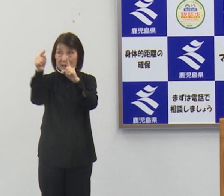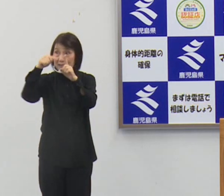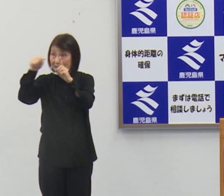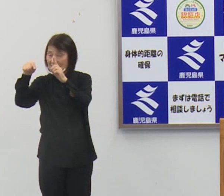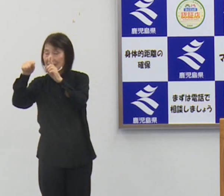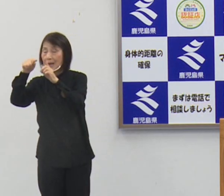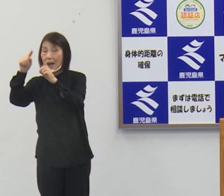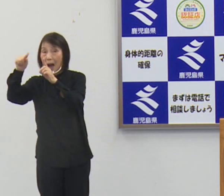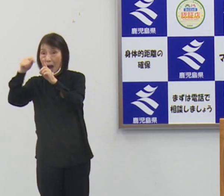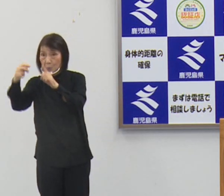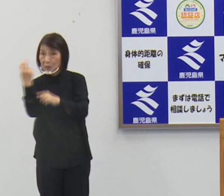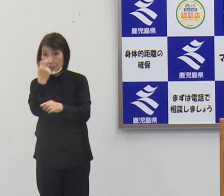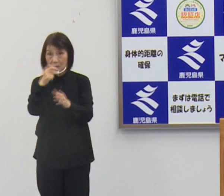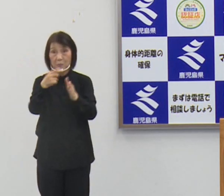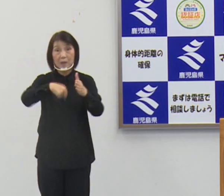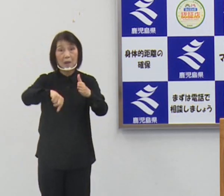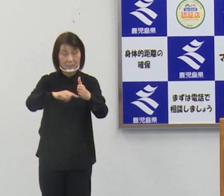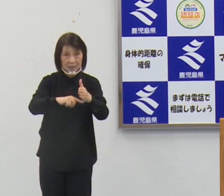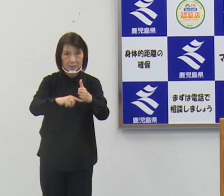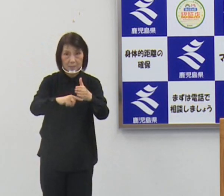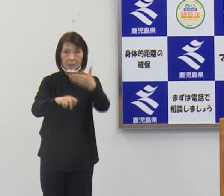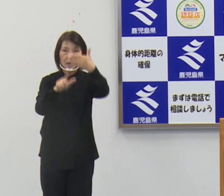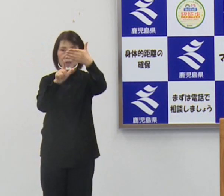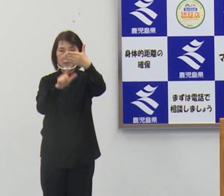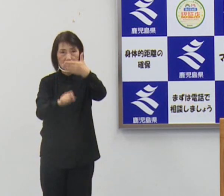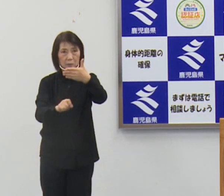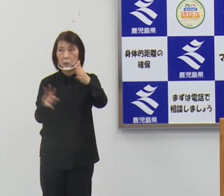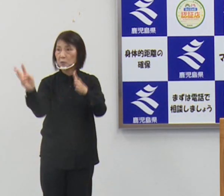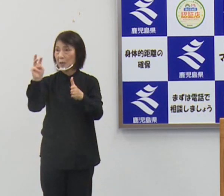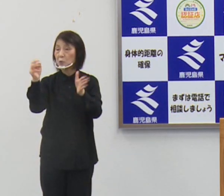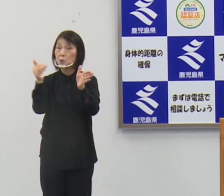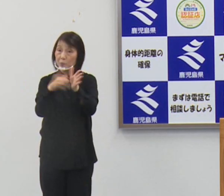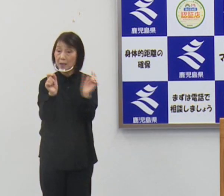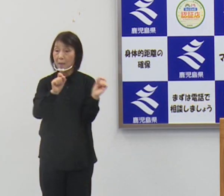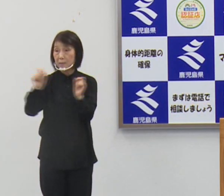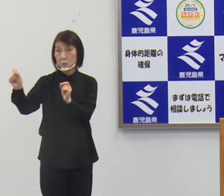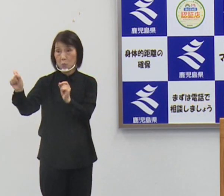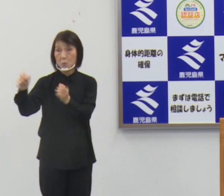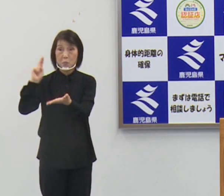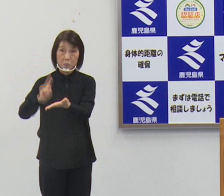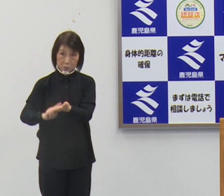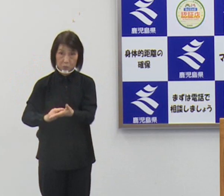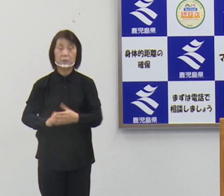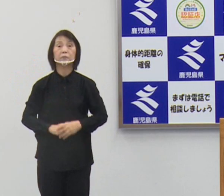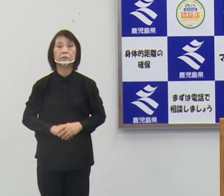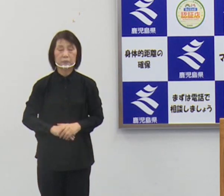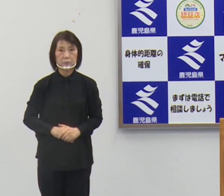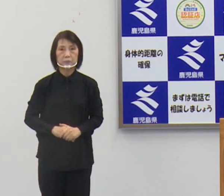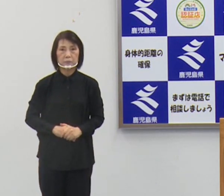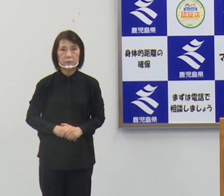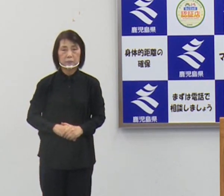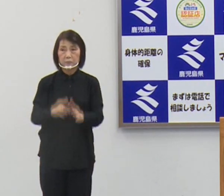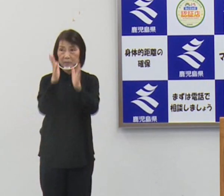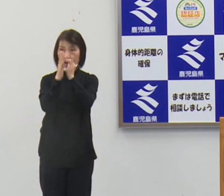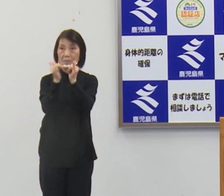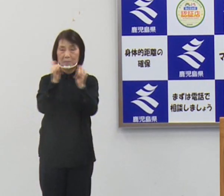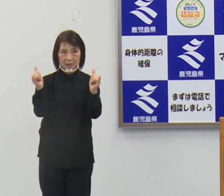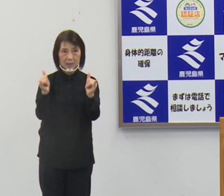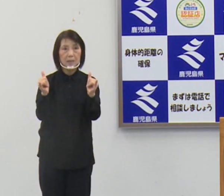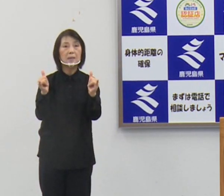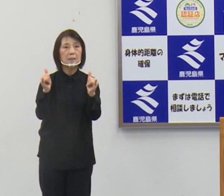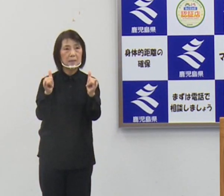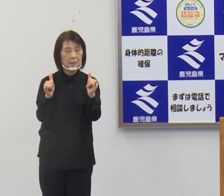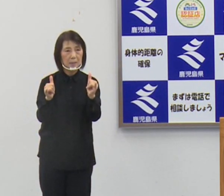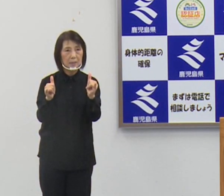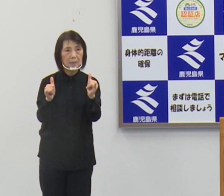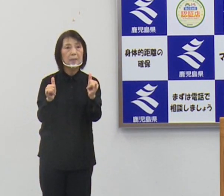の一部助成については9月30日まで延長いたします。また県民向け観光